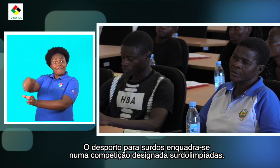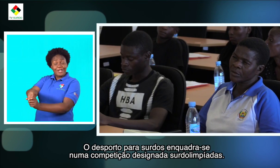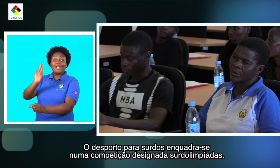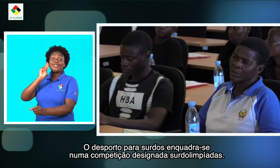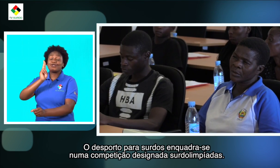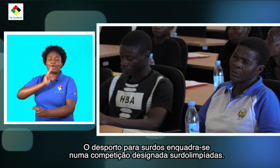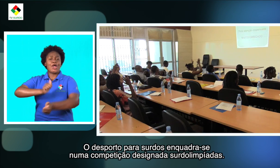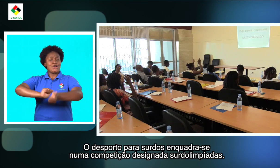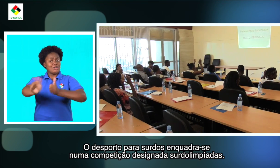-olimpíada.